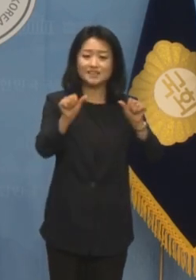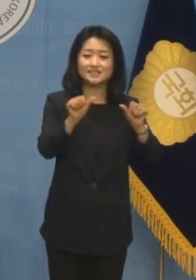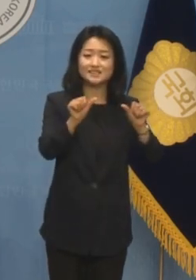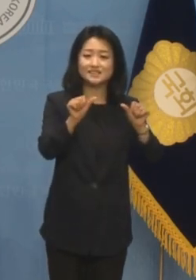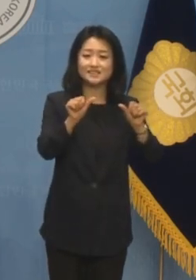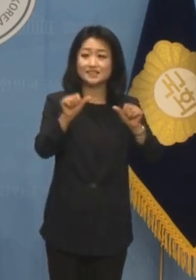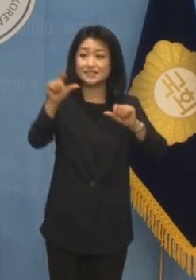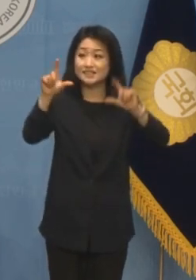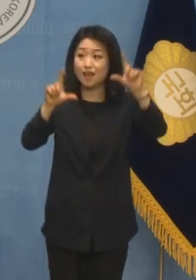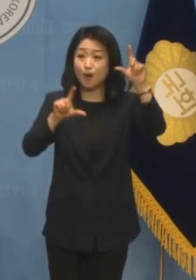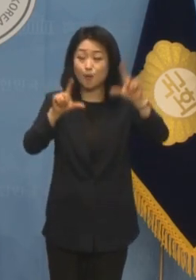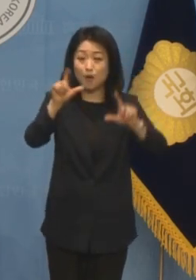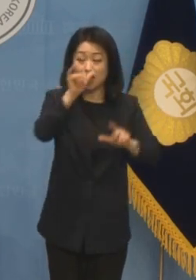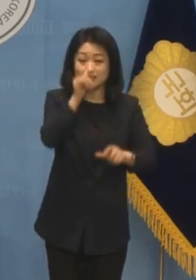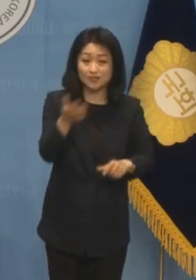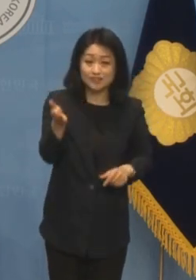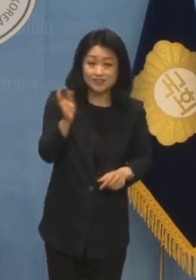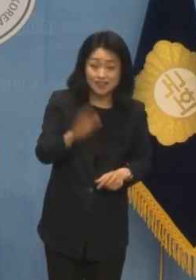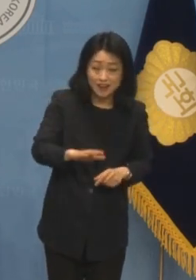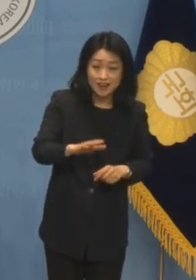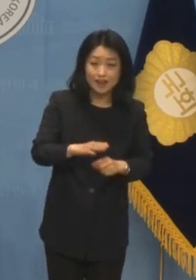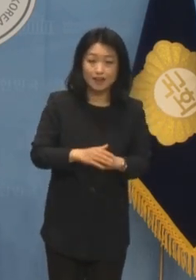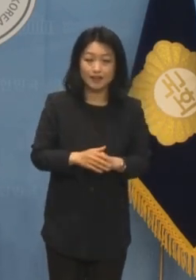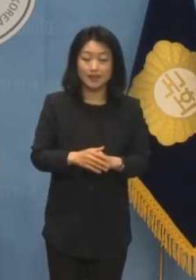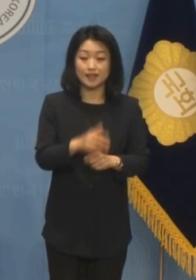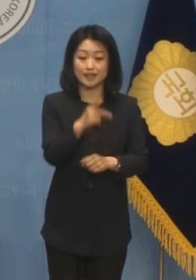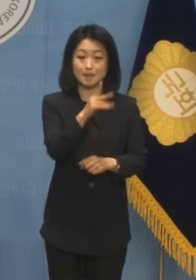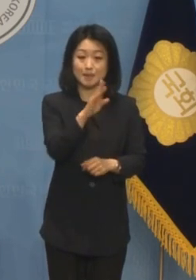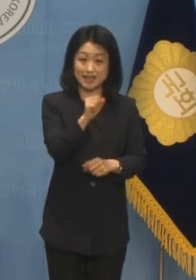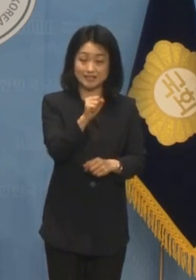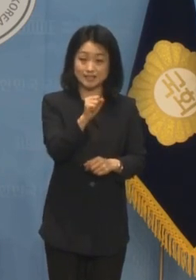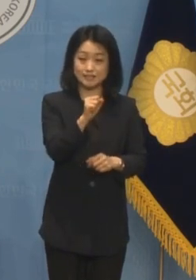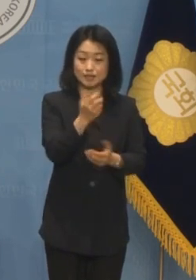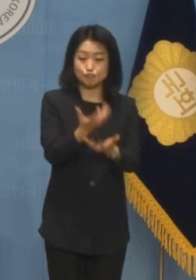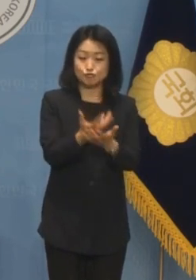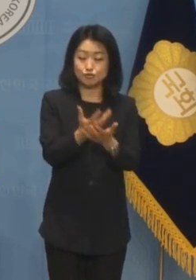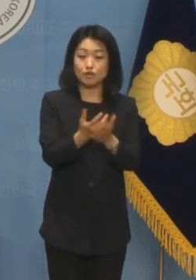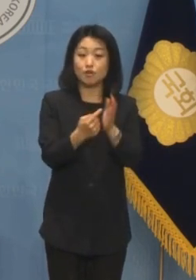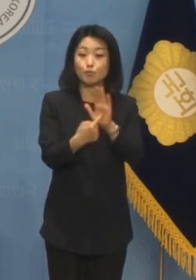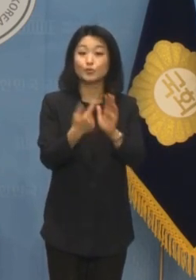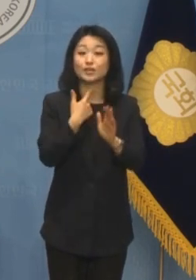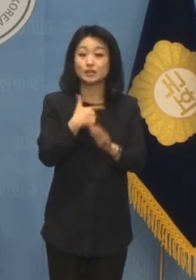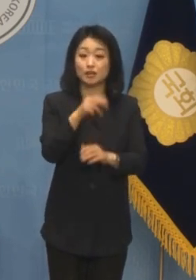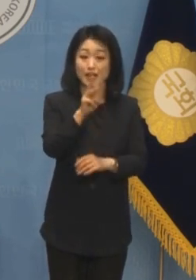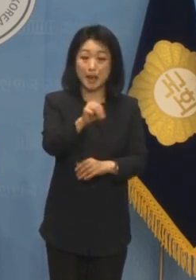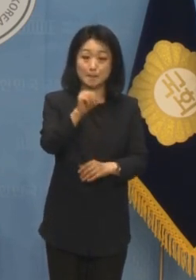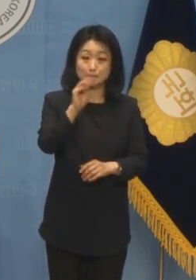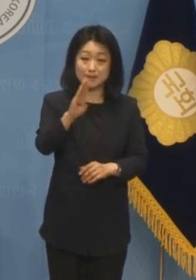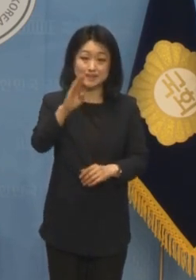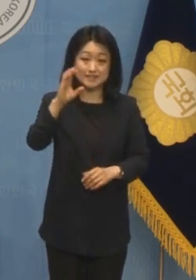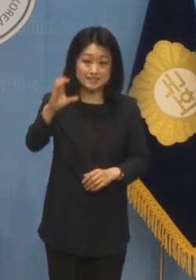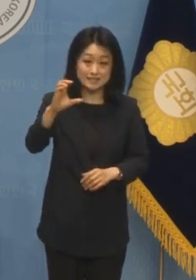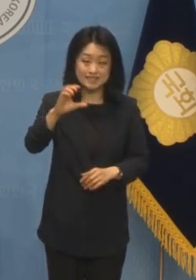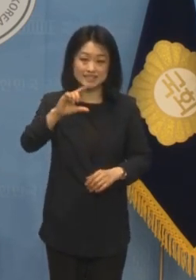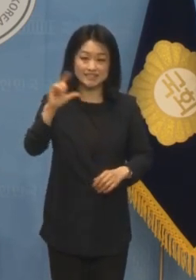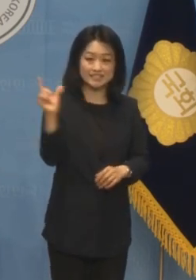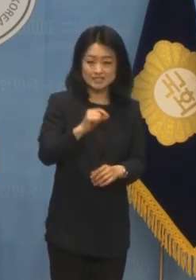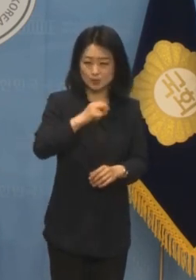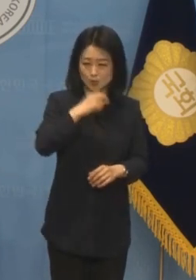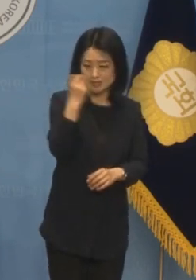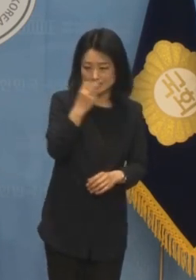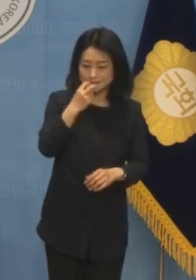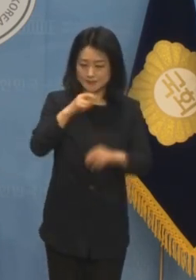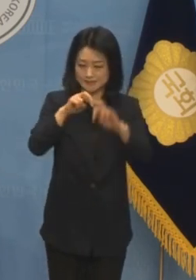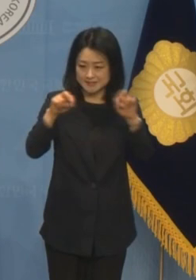있는 상황에서도 KBS 장악 문건을 보도한 MBC를 신속 심의에 다시